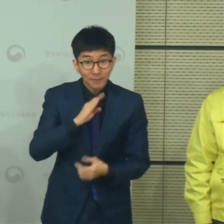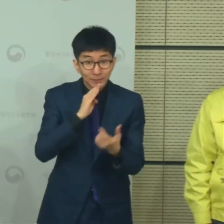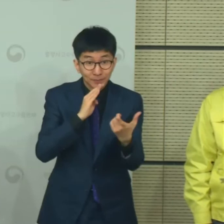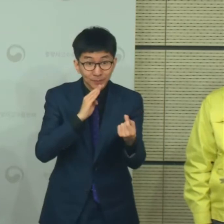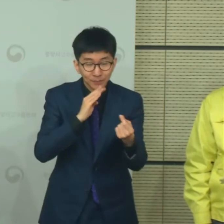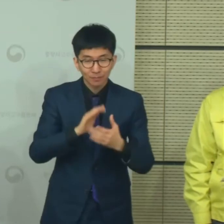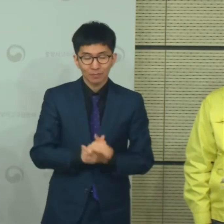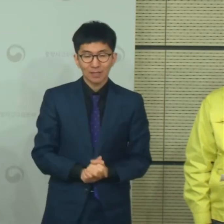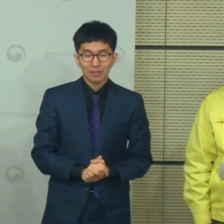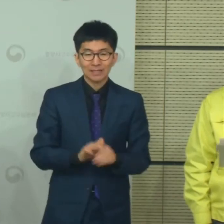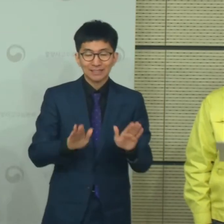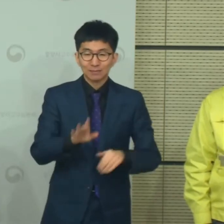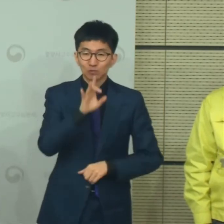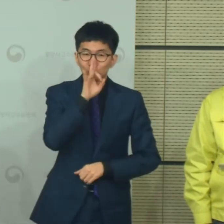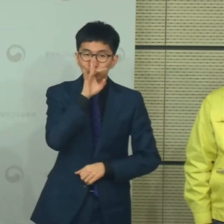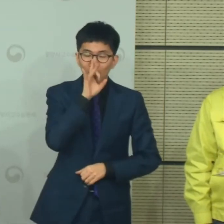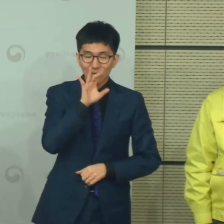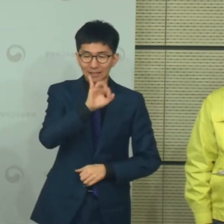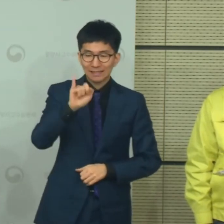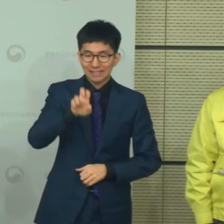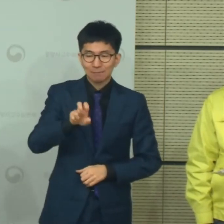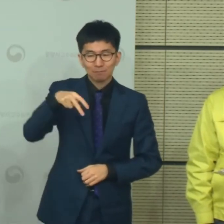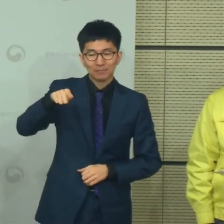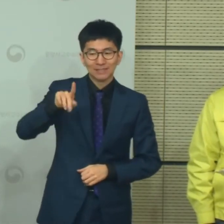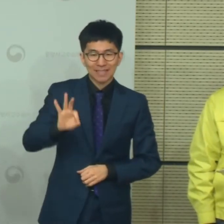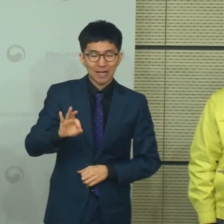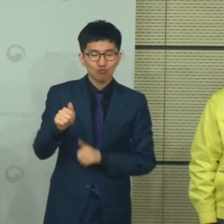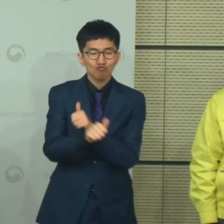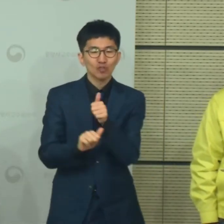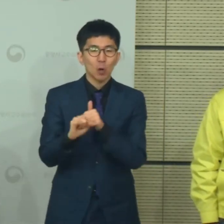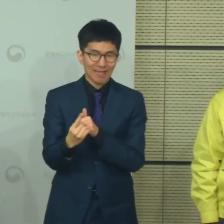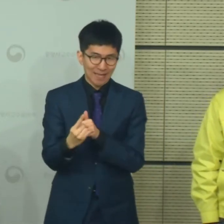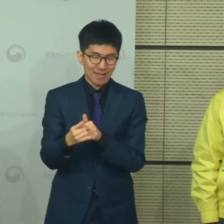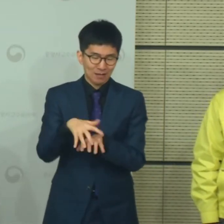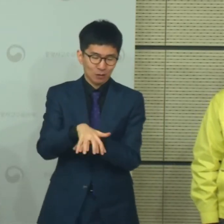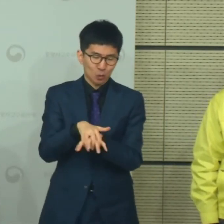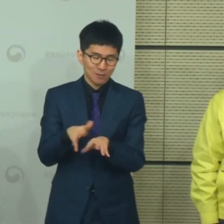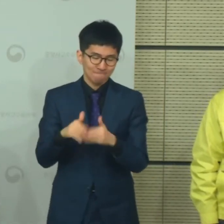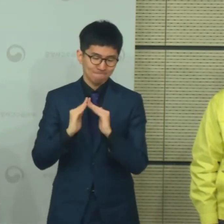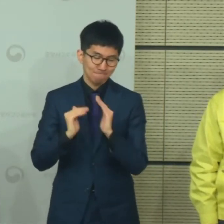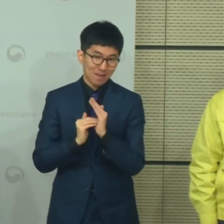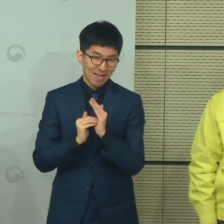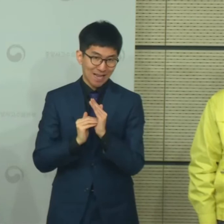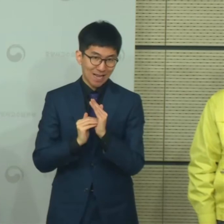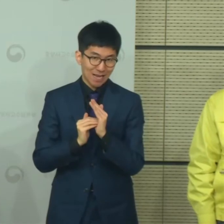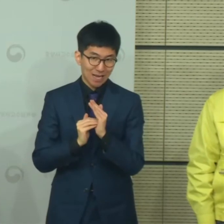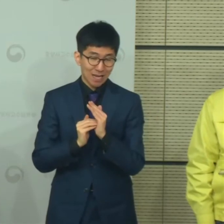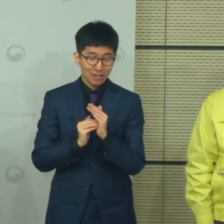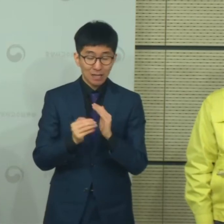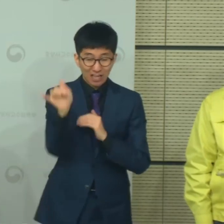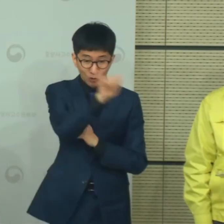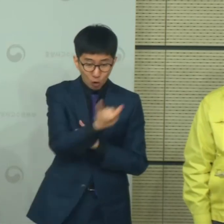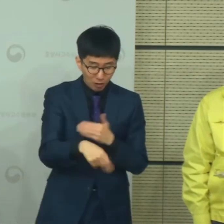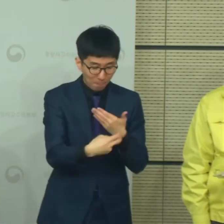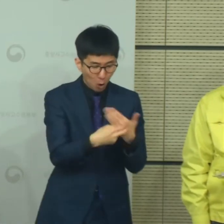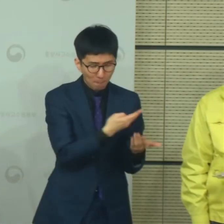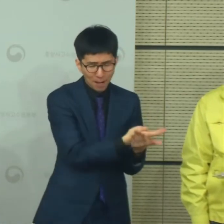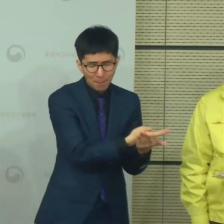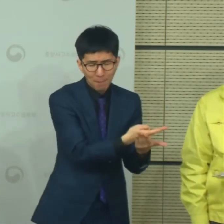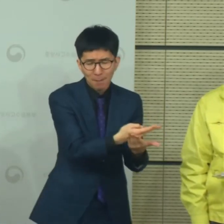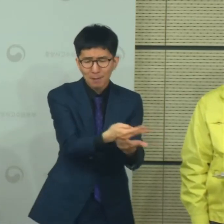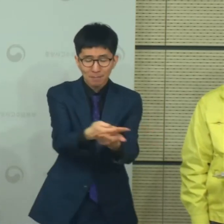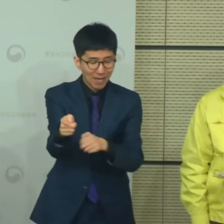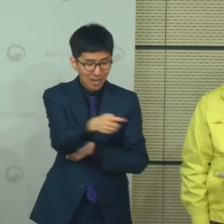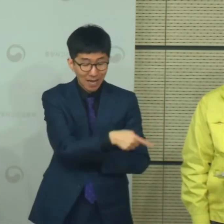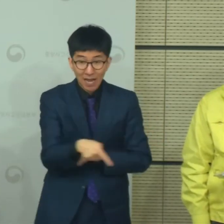현재 중앙임상위원회가 꾸려져 있습니다. 그 입원하고 있는 그 환자를 그 격리 입원 치료